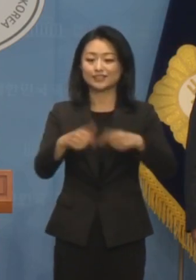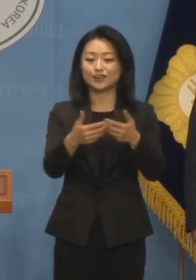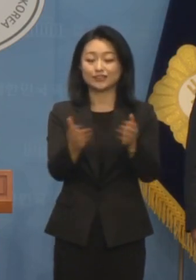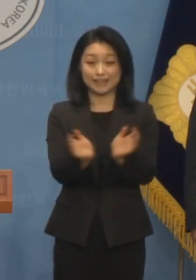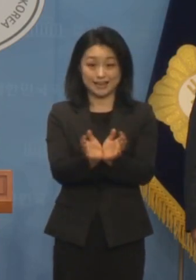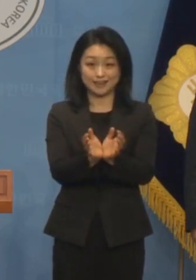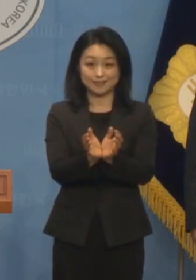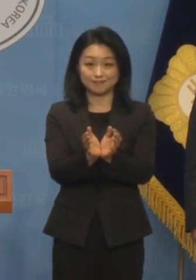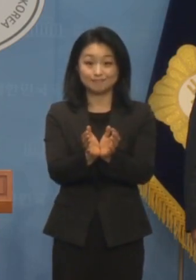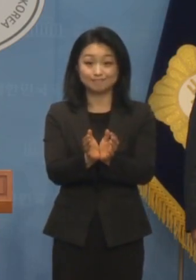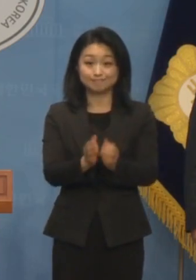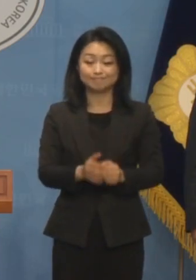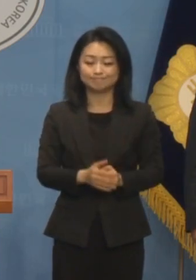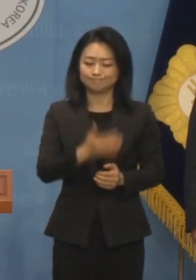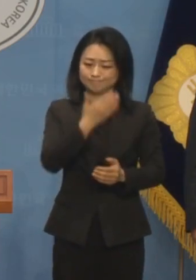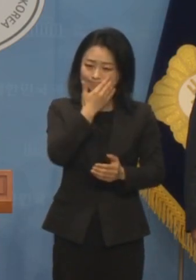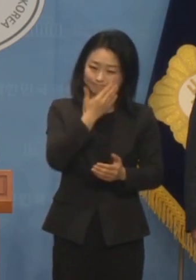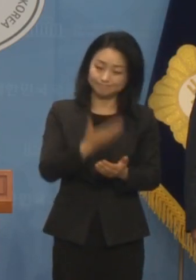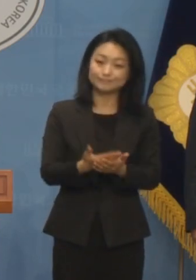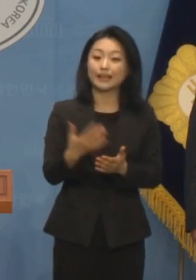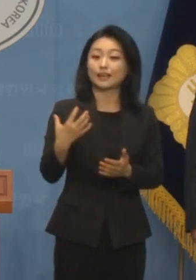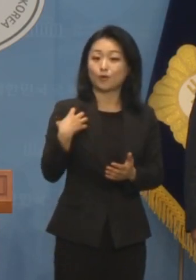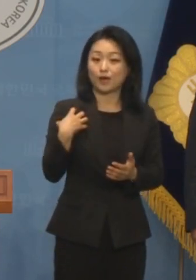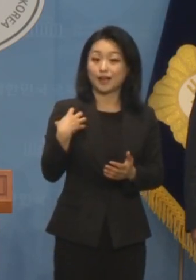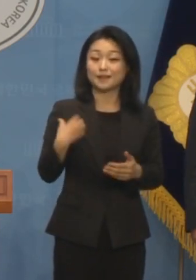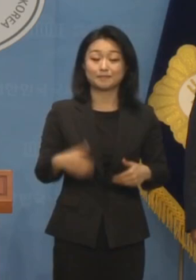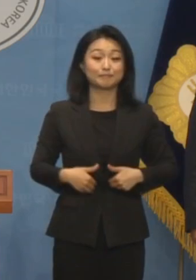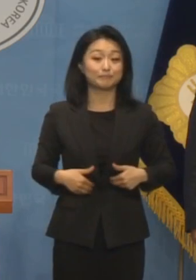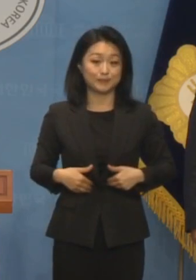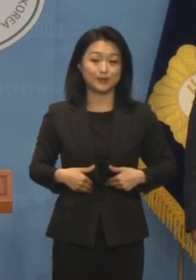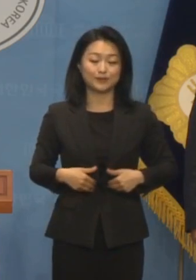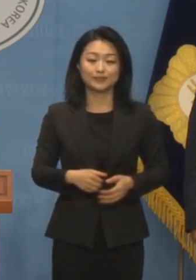대한민국 정치에는 너무나 중요하고 또 필요합니다.